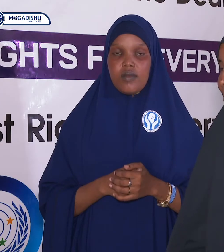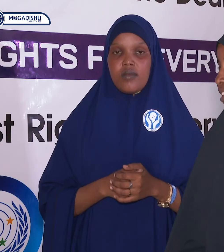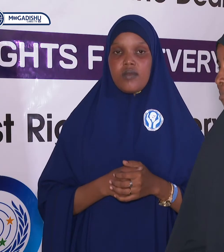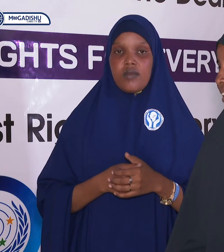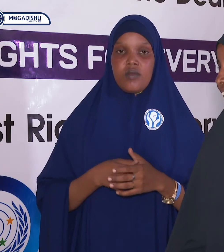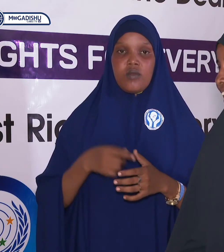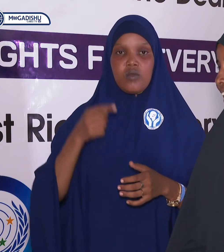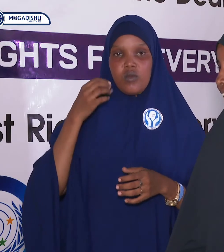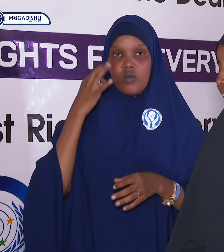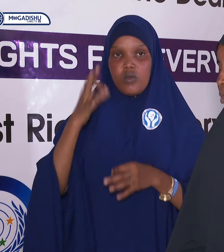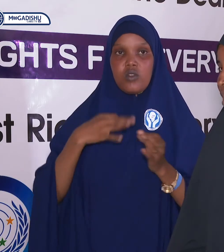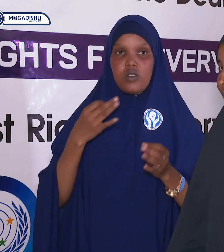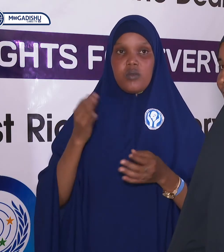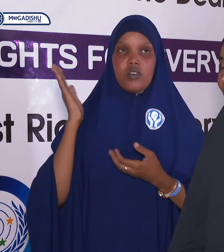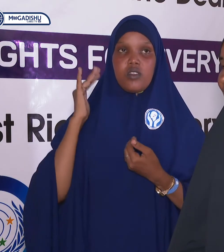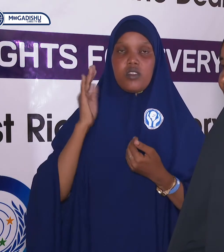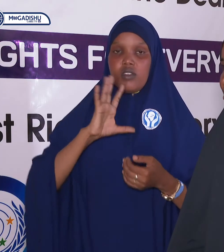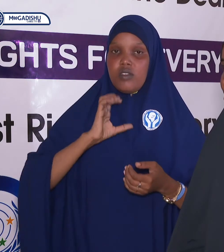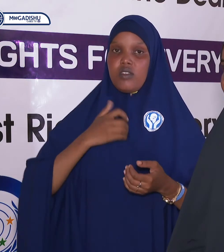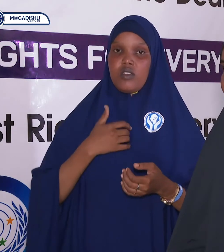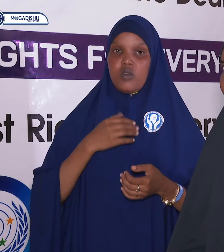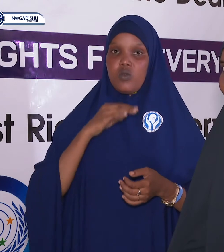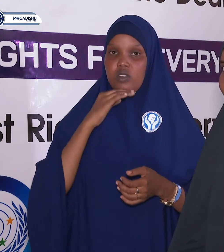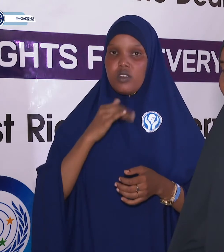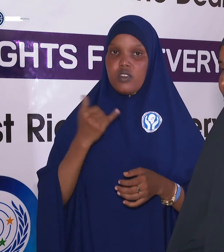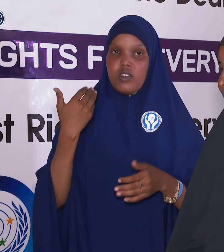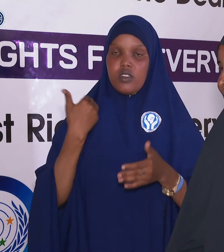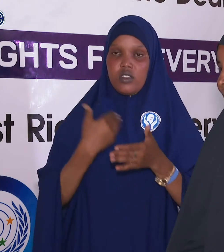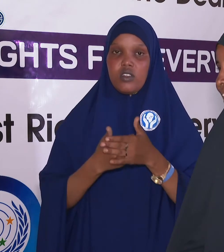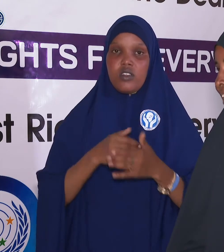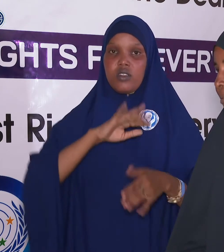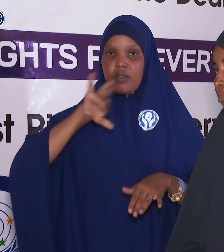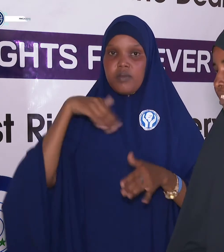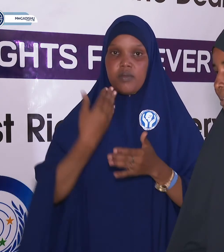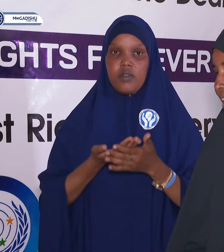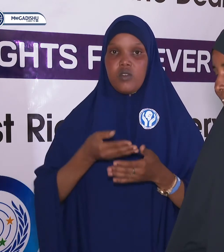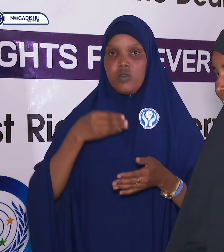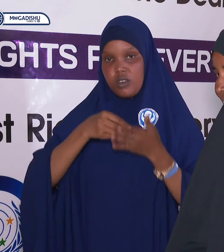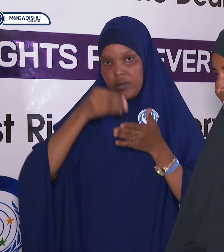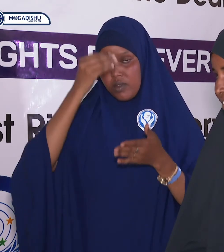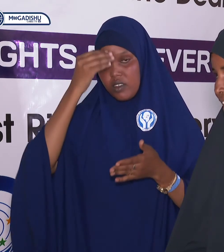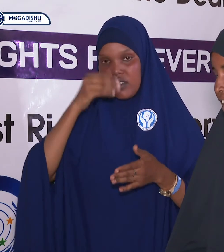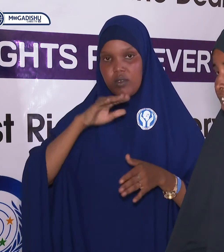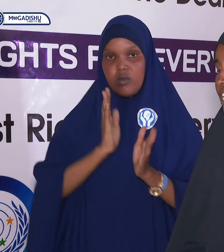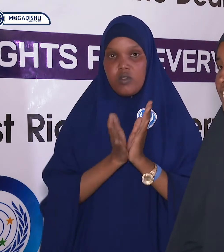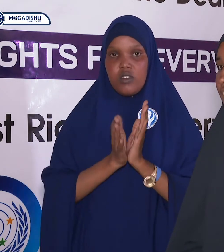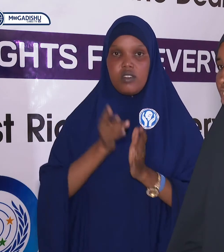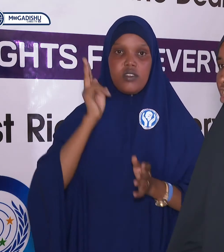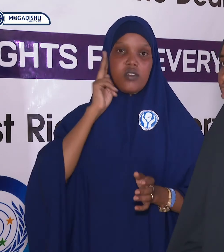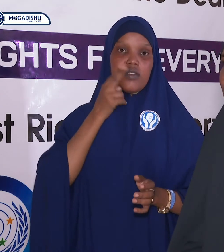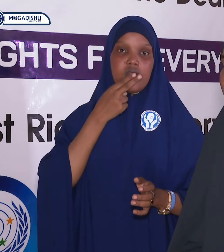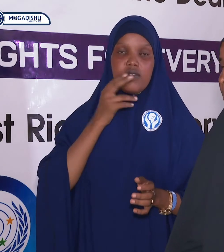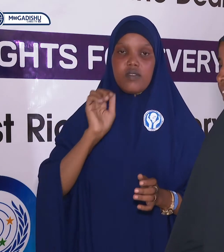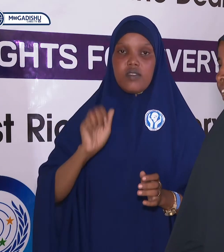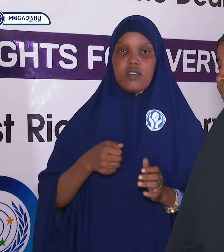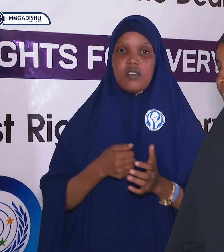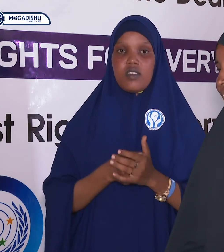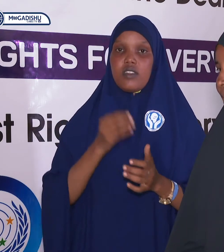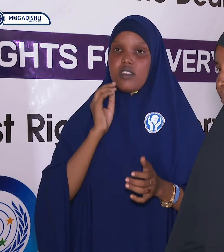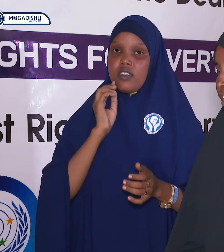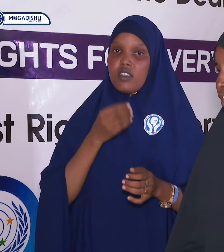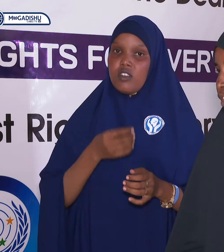higsiga aan mustaqbalka leenahna waa in aan gaarsiino dhammaan waxbarashada ardayda bulshada maqalka naafada si loo helo